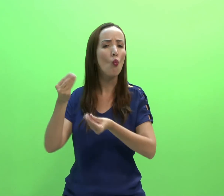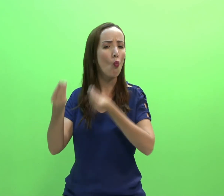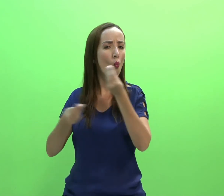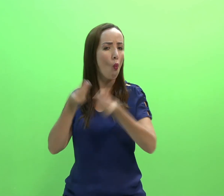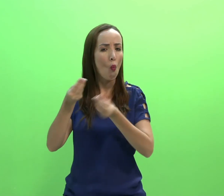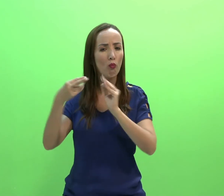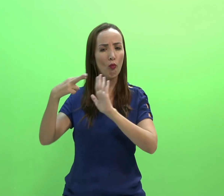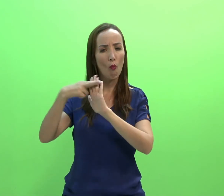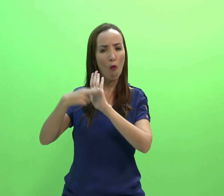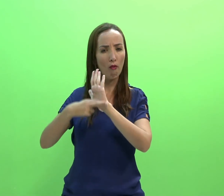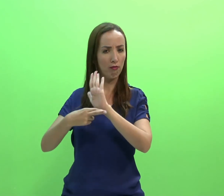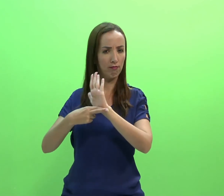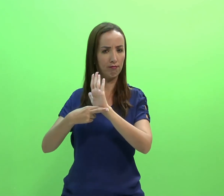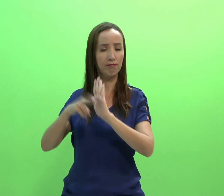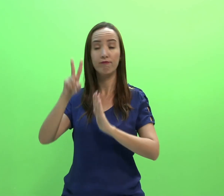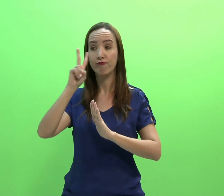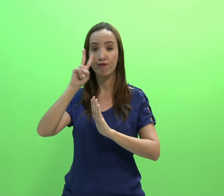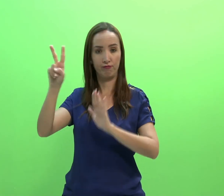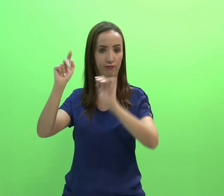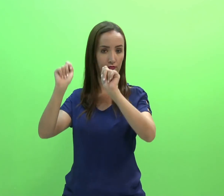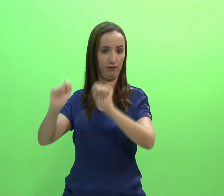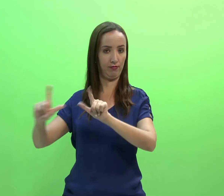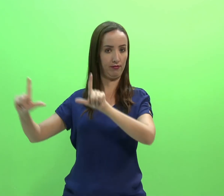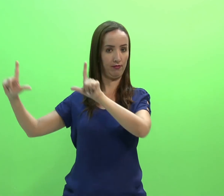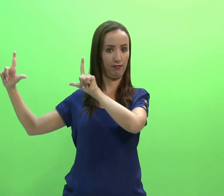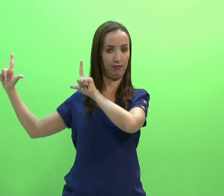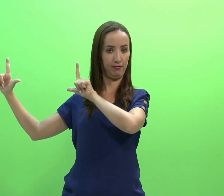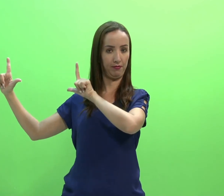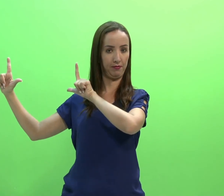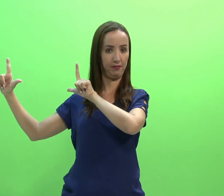As normas para artigos, vejam.